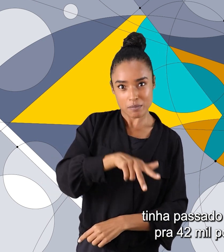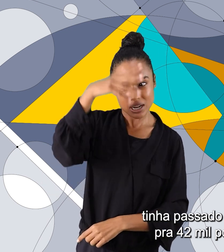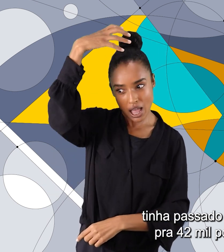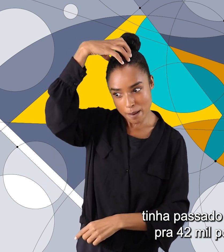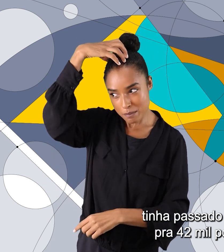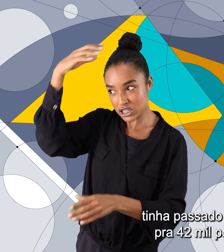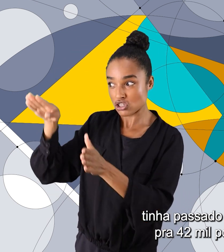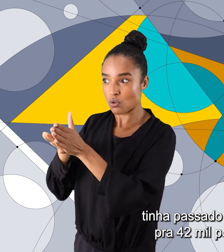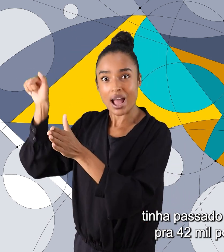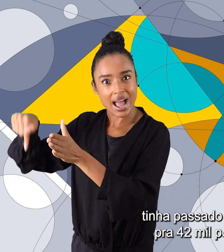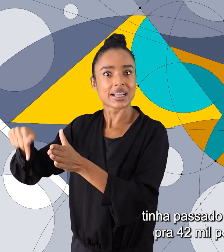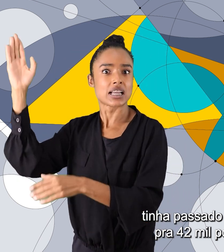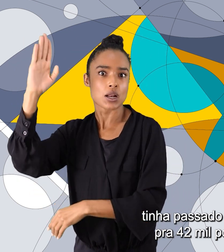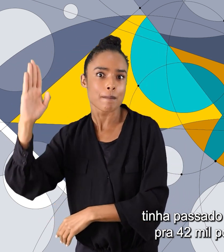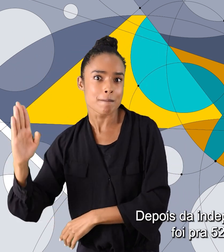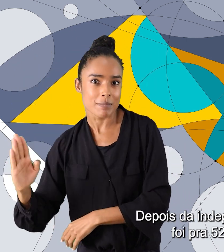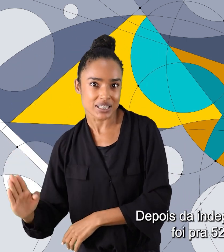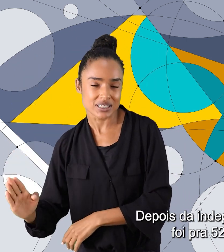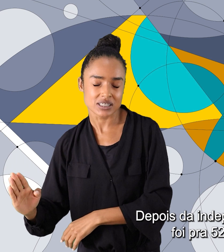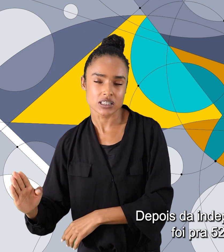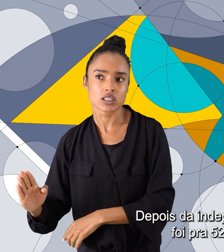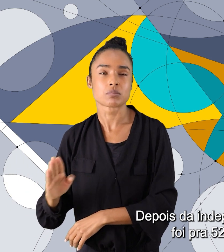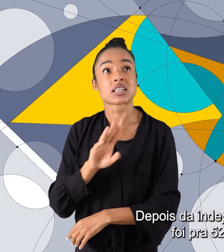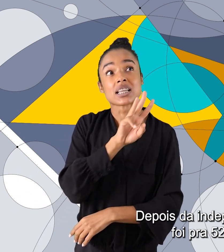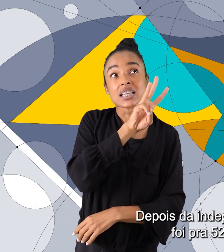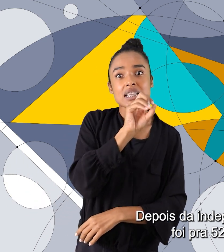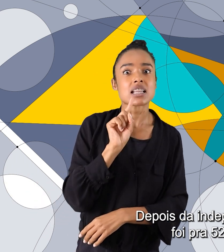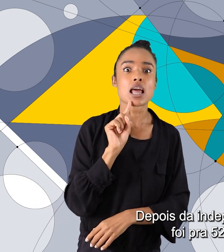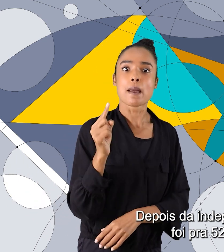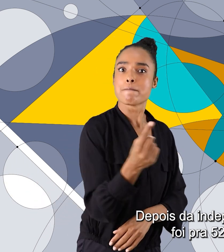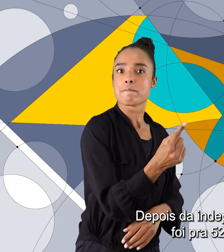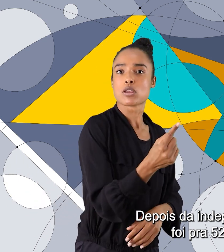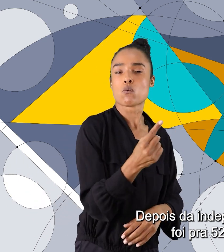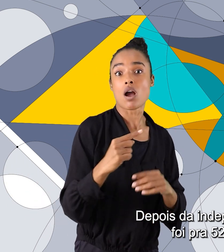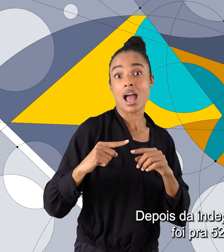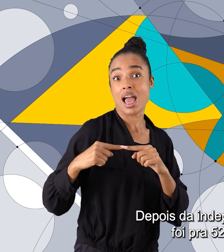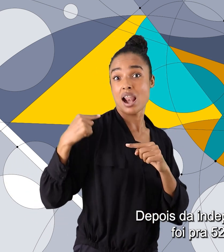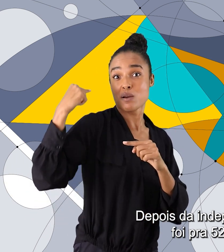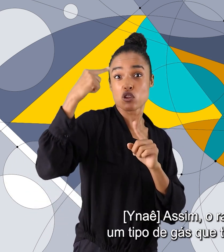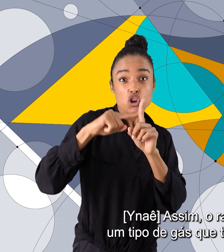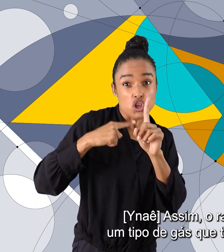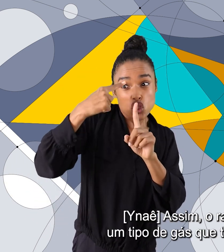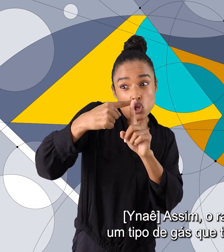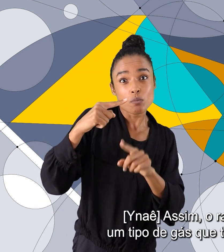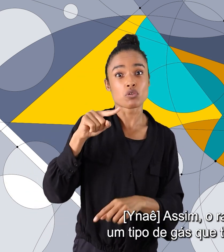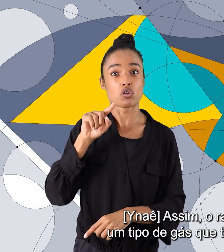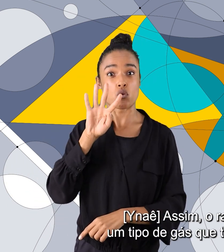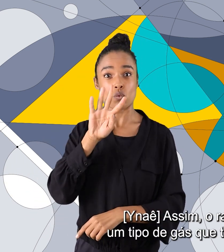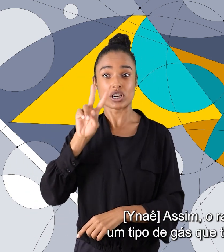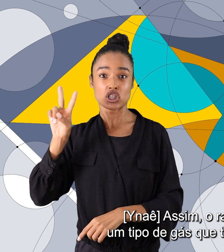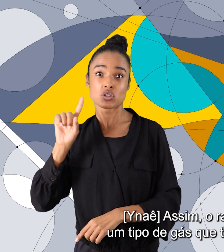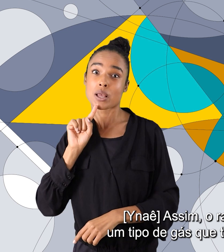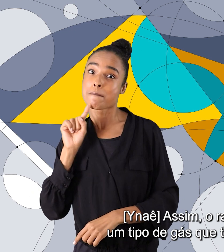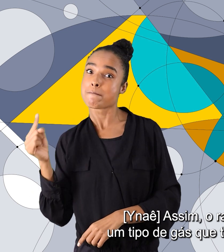para 42 mil por ano? Depois da independência, foi para 52 mil. Então, assim, o racismo não